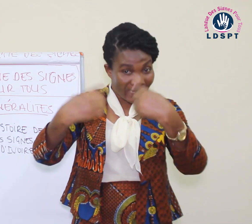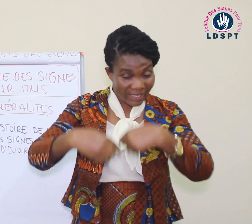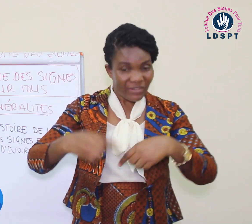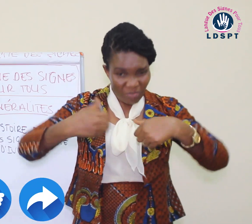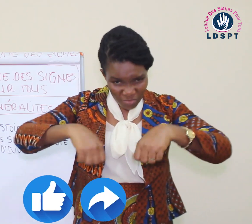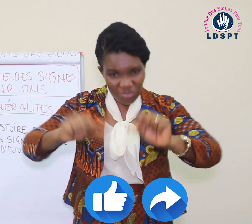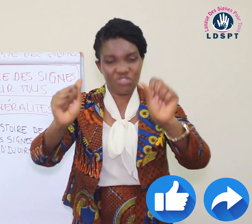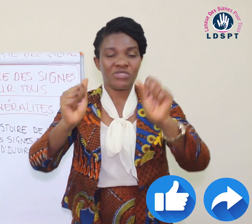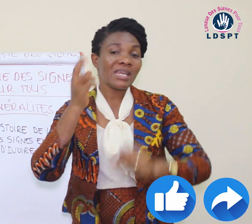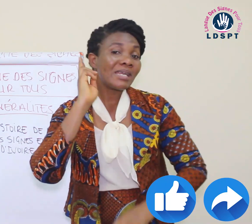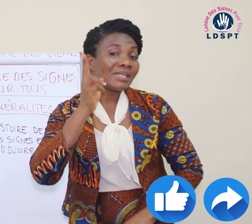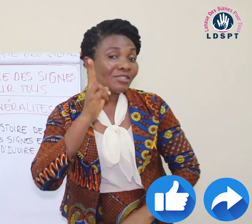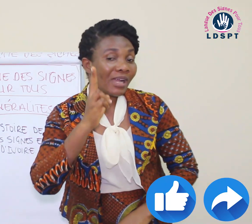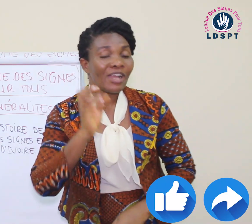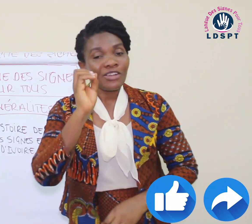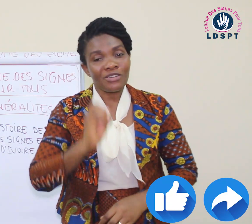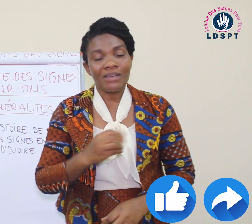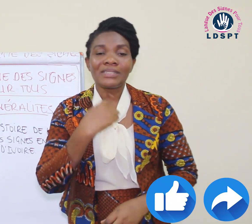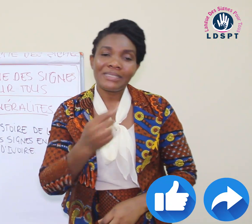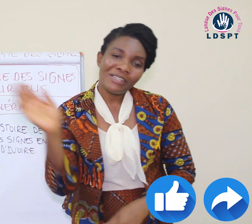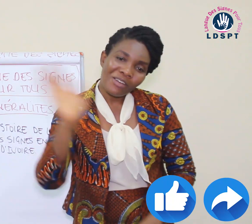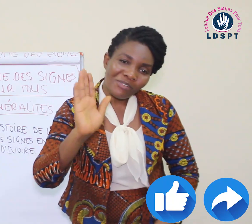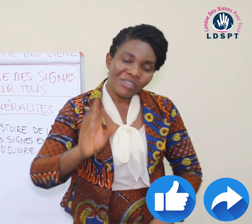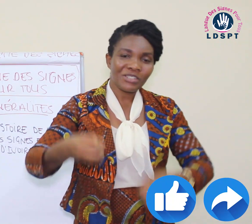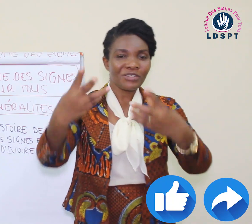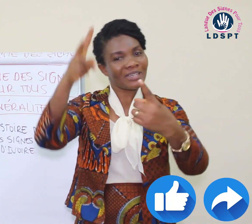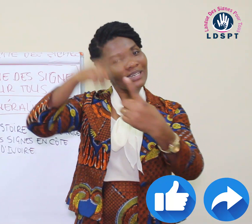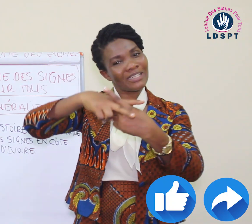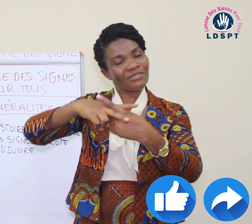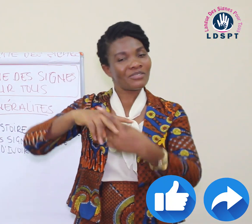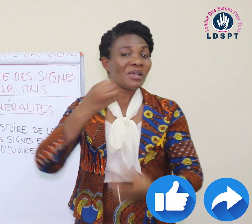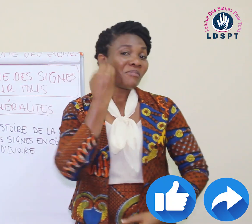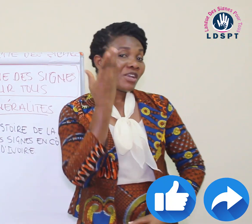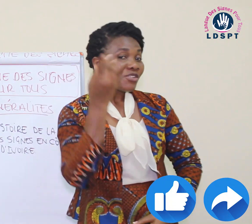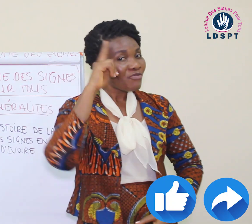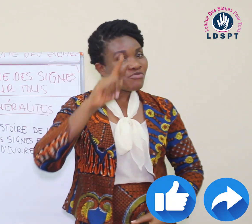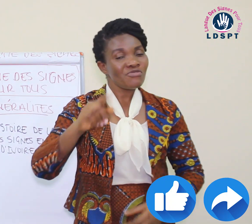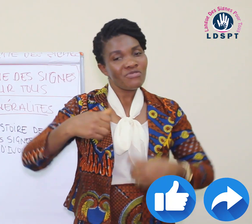histoire. Sur ce, on va se dire au revoir et on se donne rendez-vous très bientôt pour la suite. Au revoir.